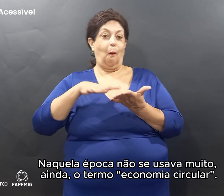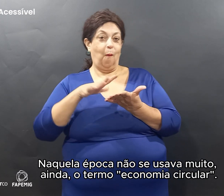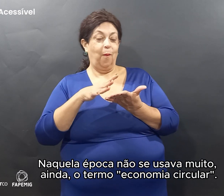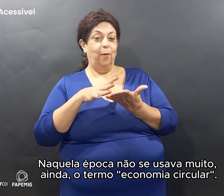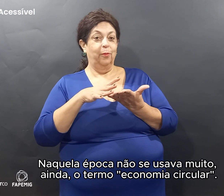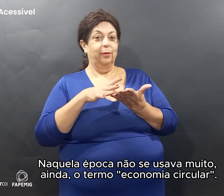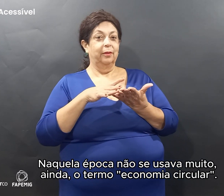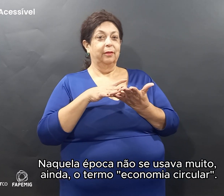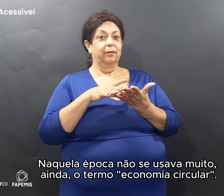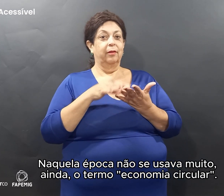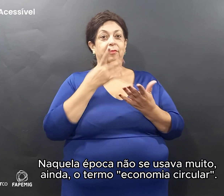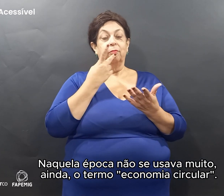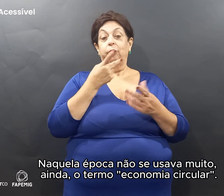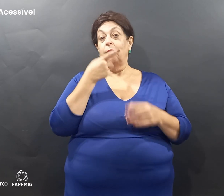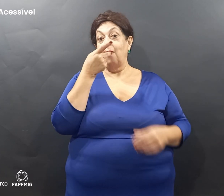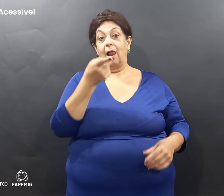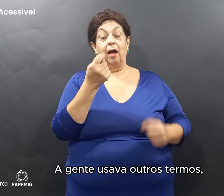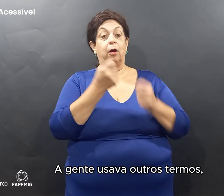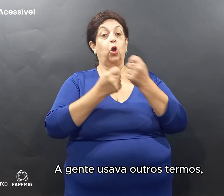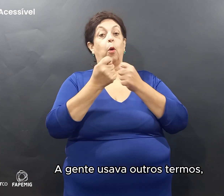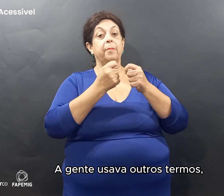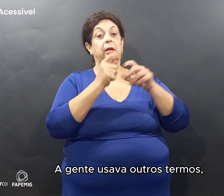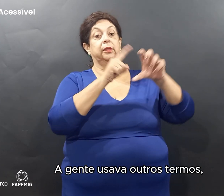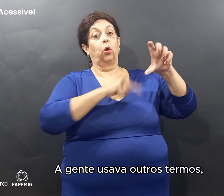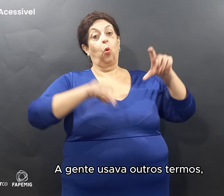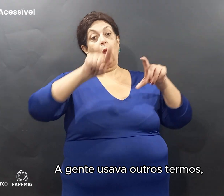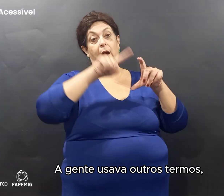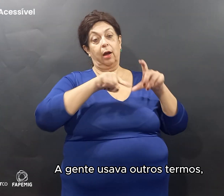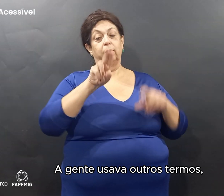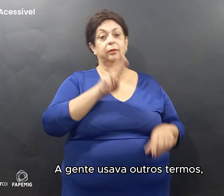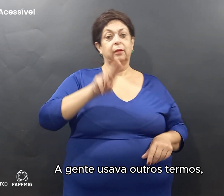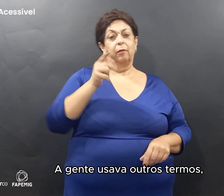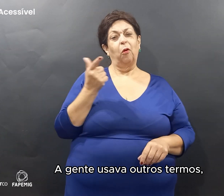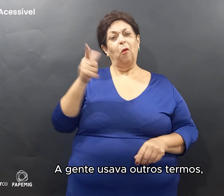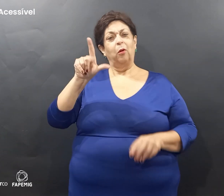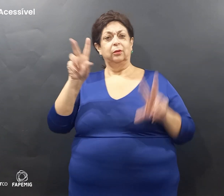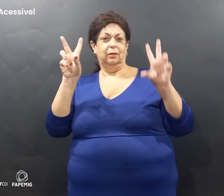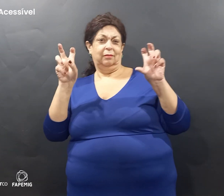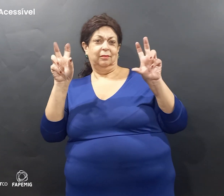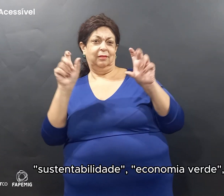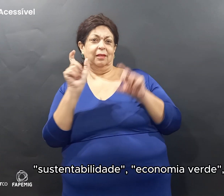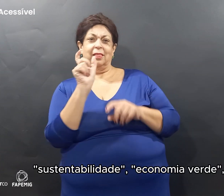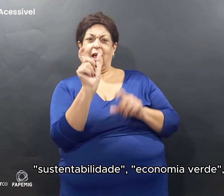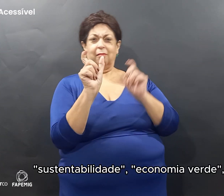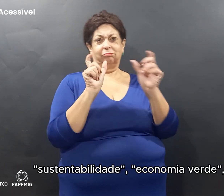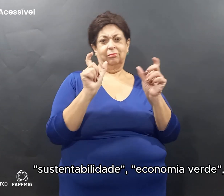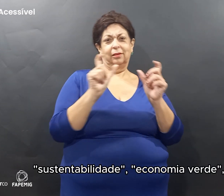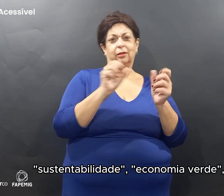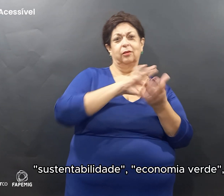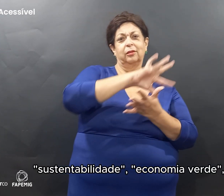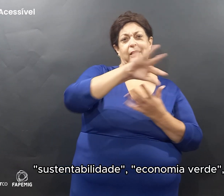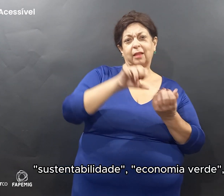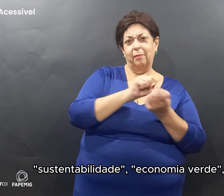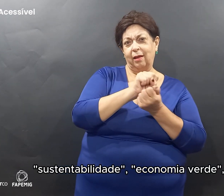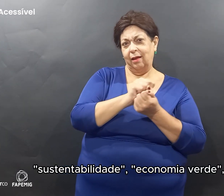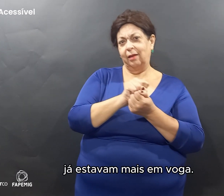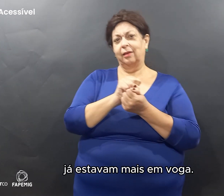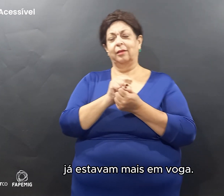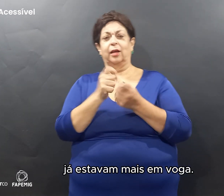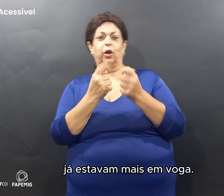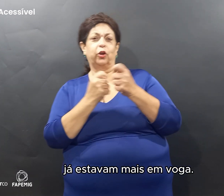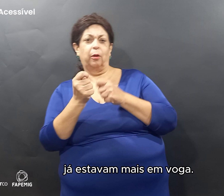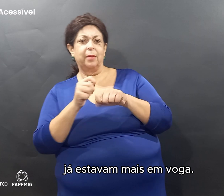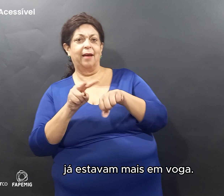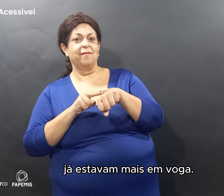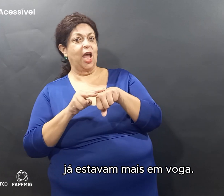usava muito ainda o termo economia circular, né? A gente usava outros termos, sustentabilidade, economia verde, já